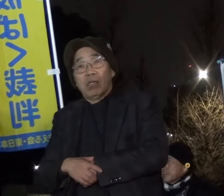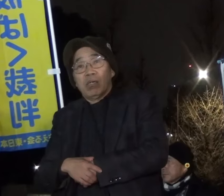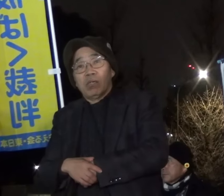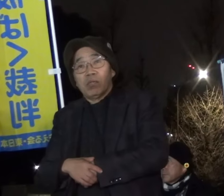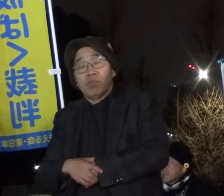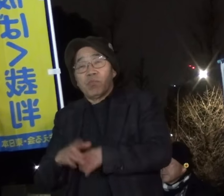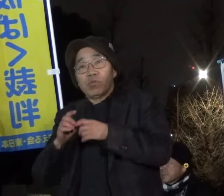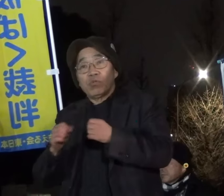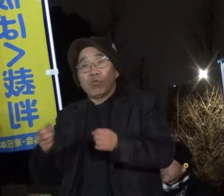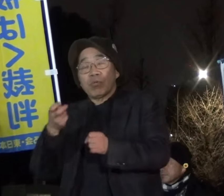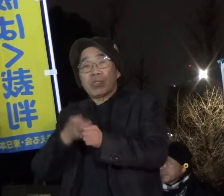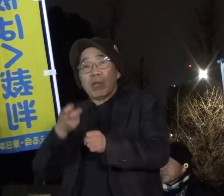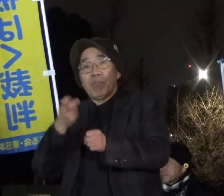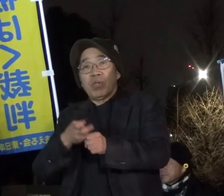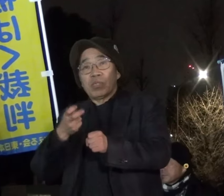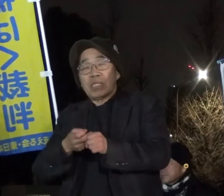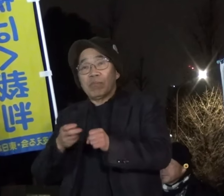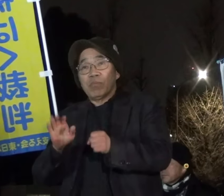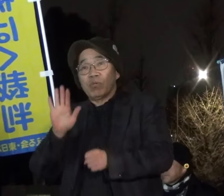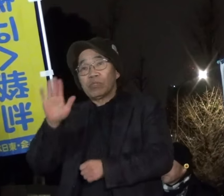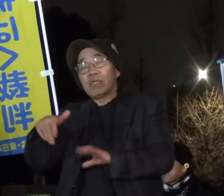日本国憲法、全文、